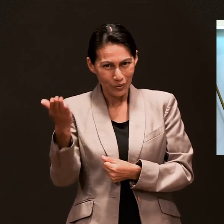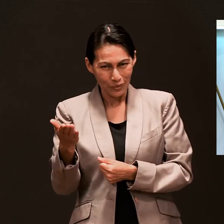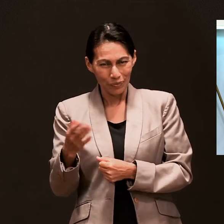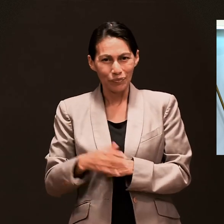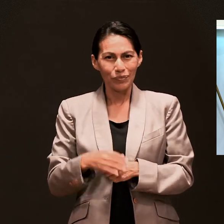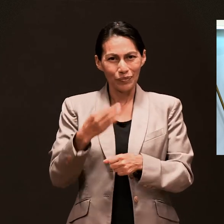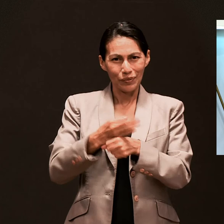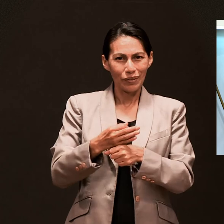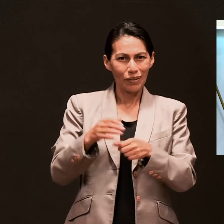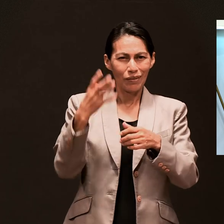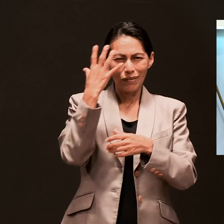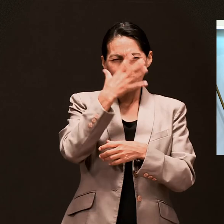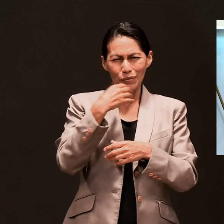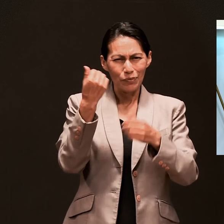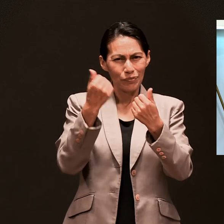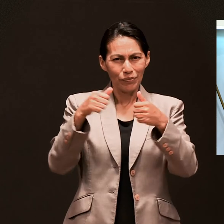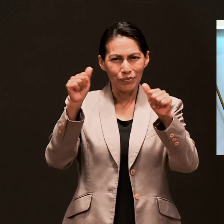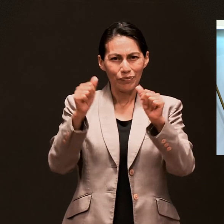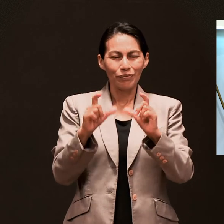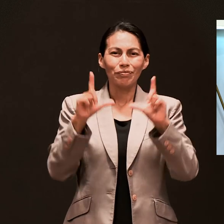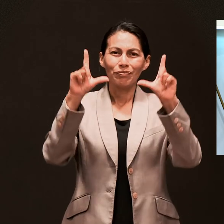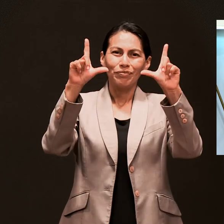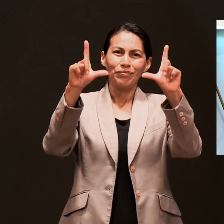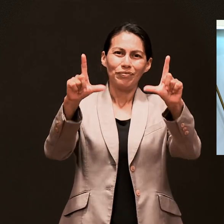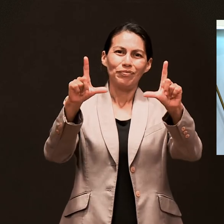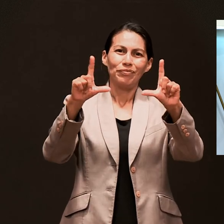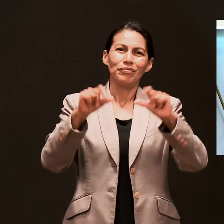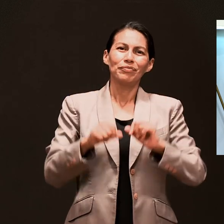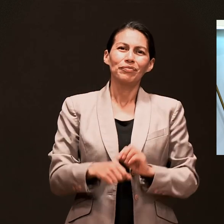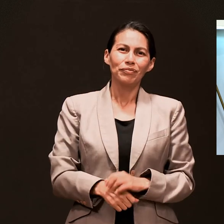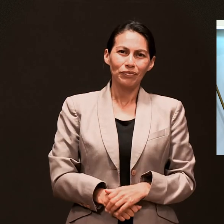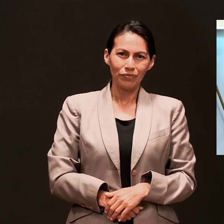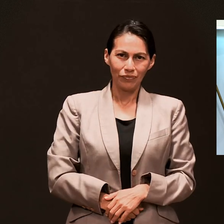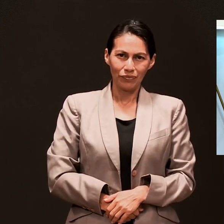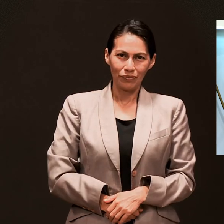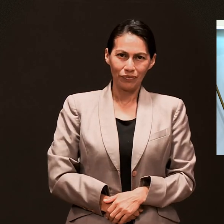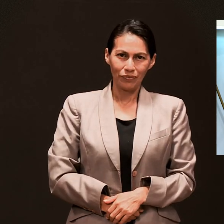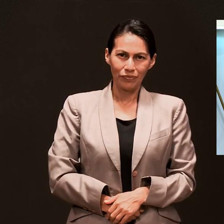con ustedes escuchemos esta hermosa alabanza